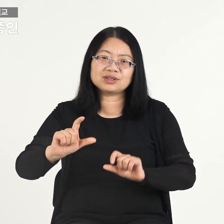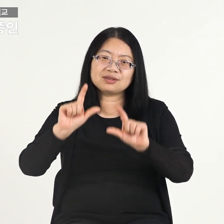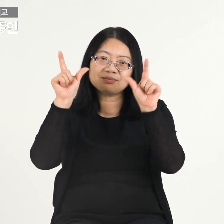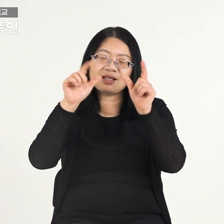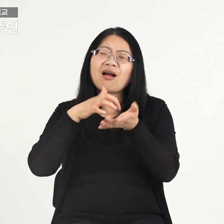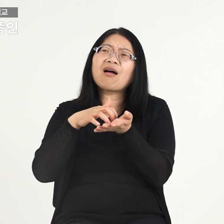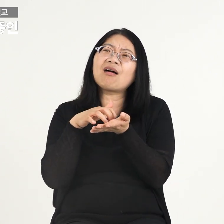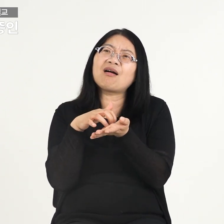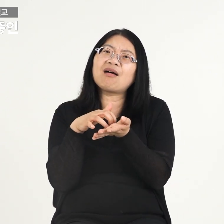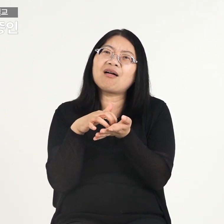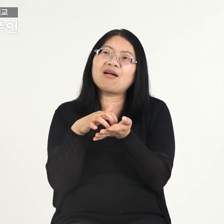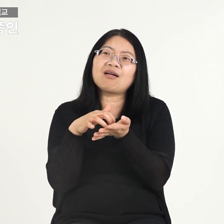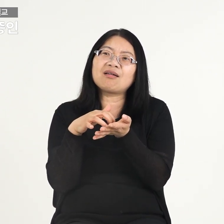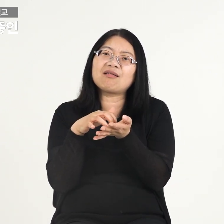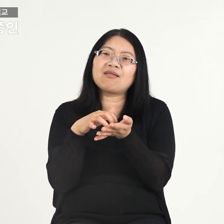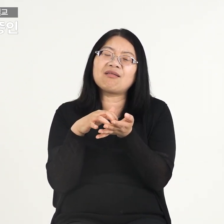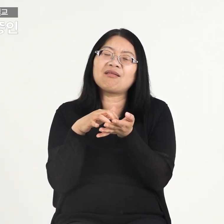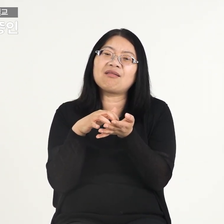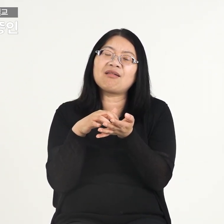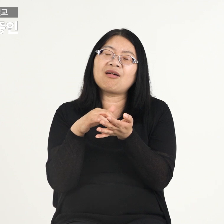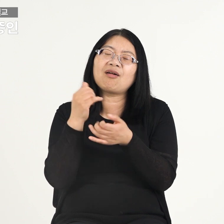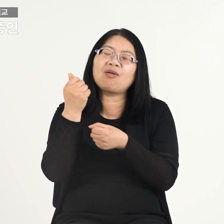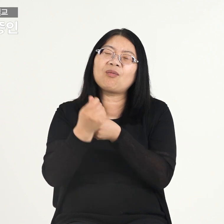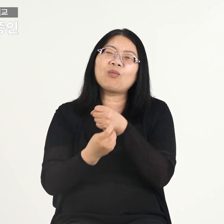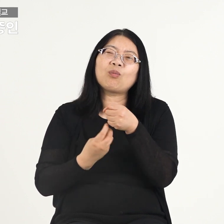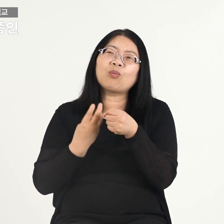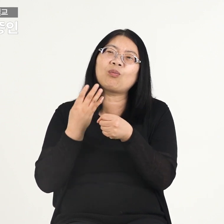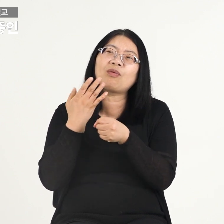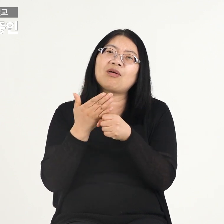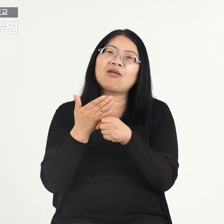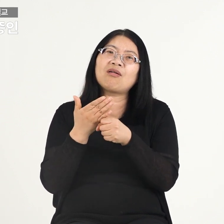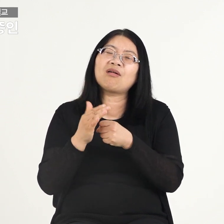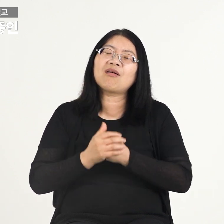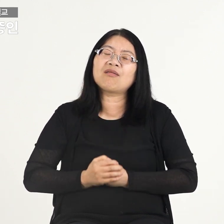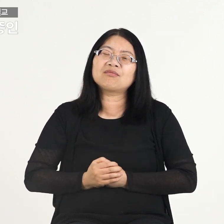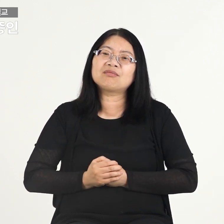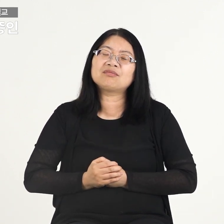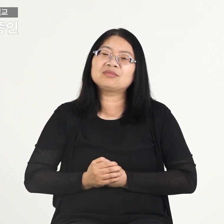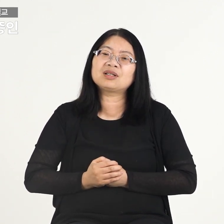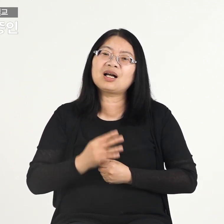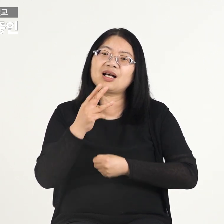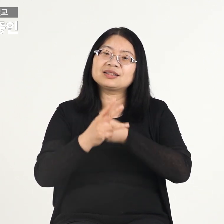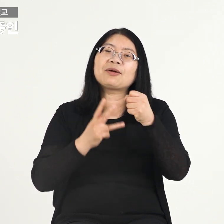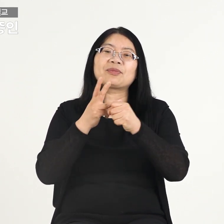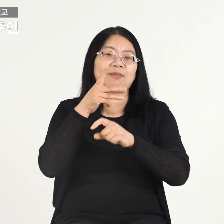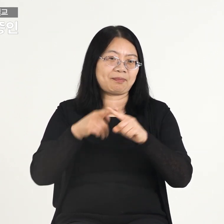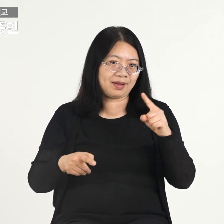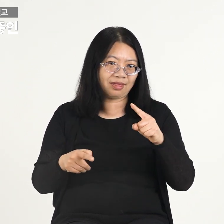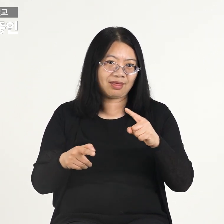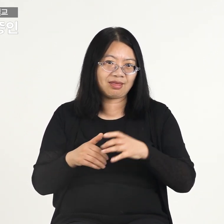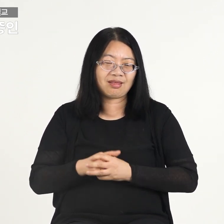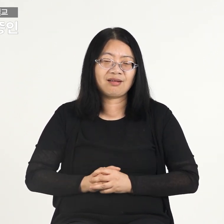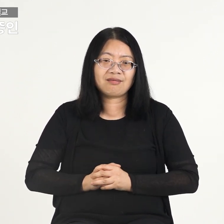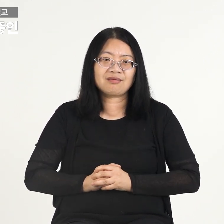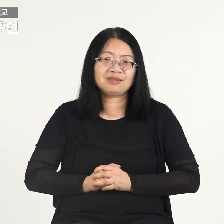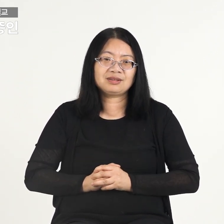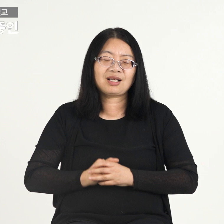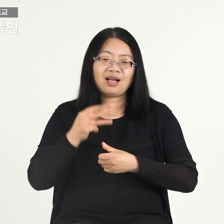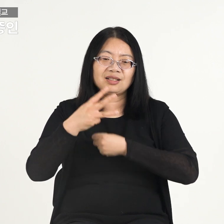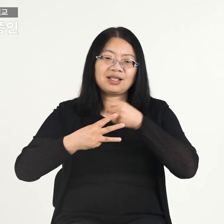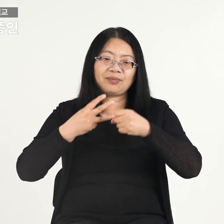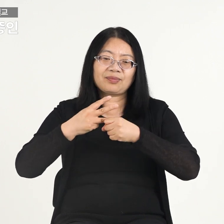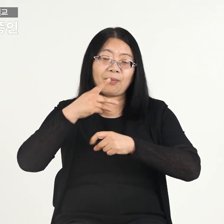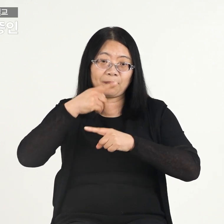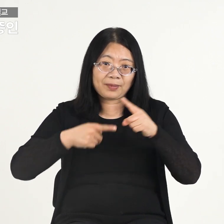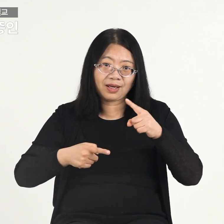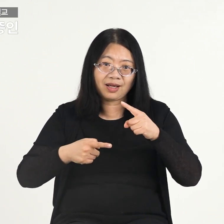1260일을 계산하면 몇 년입니까? 그게 3년 반이에요. 정확하게. 3년